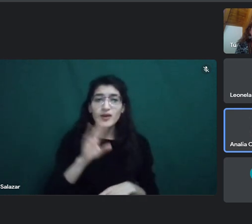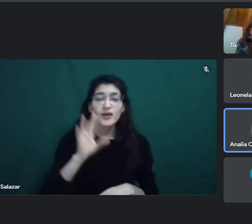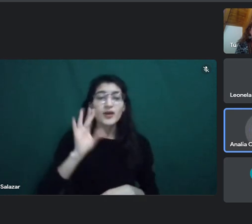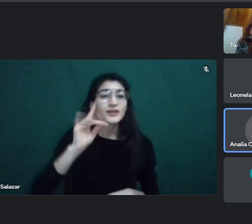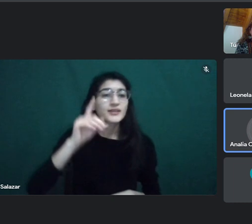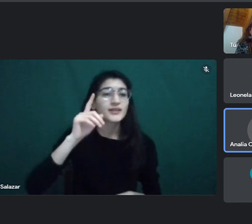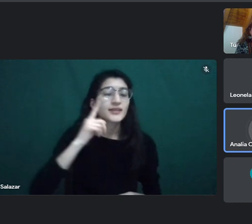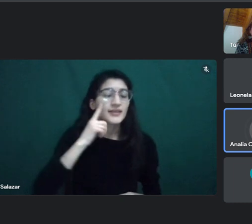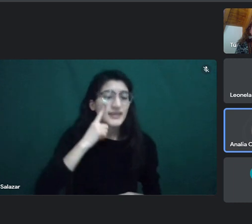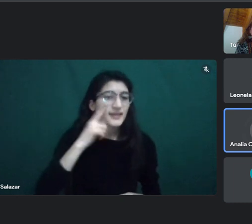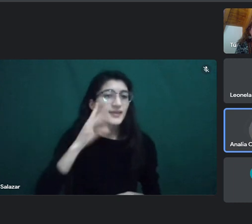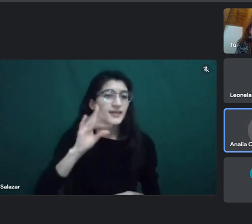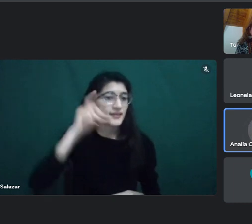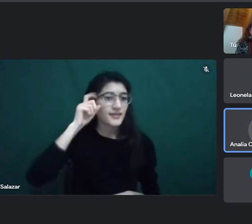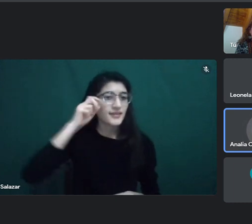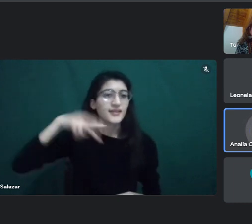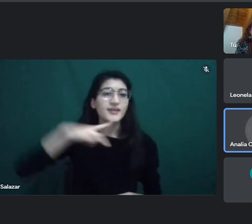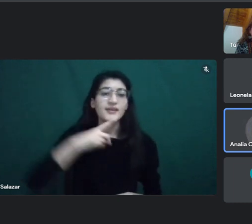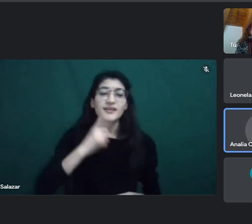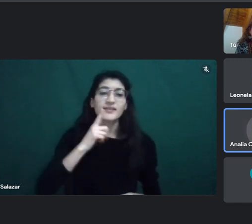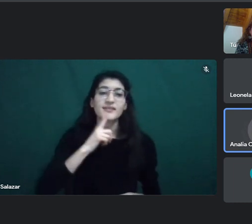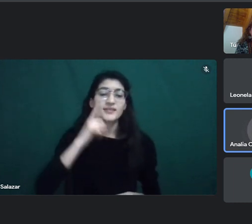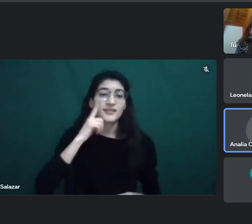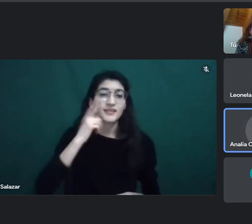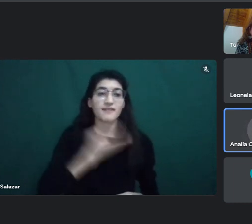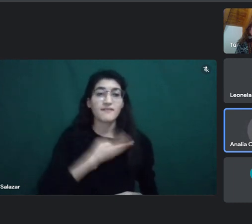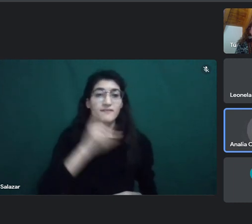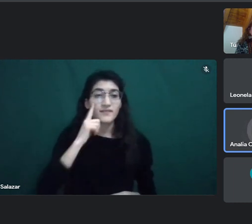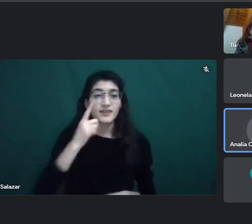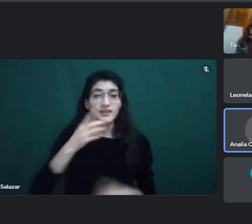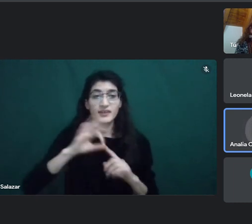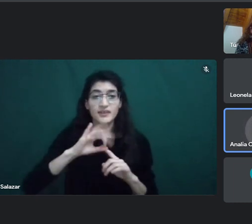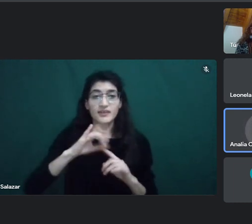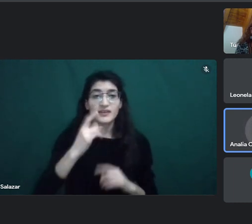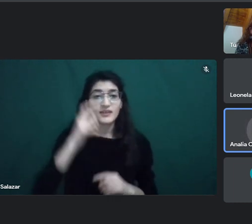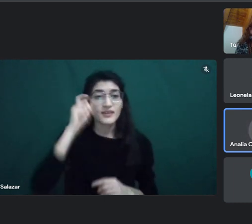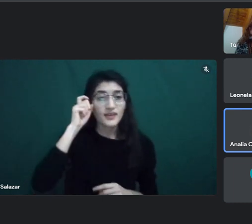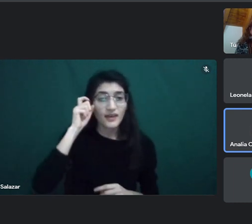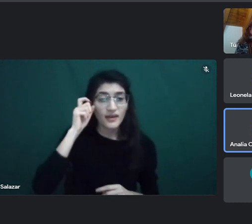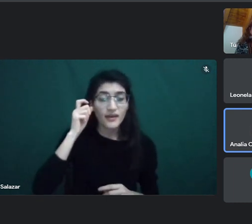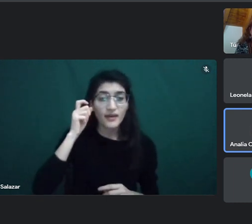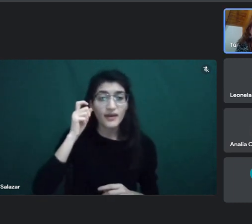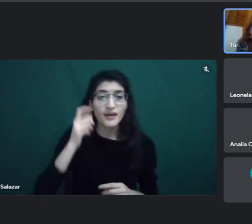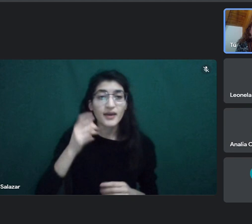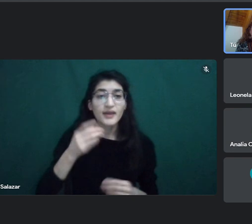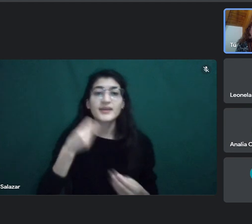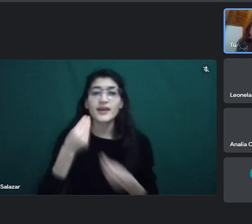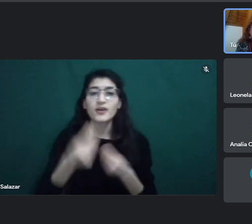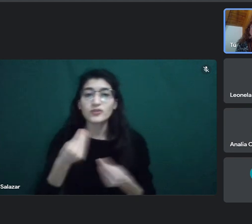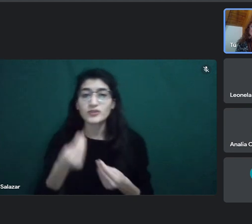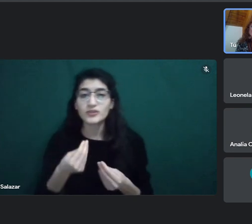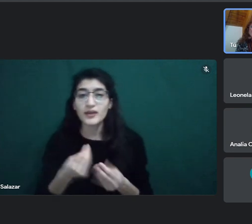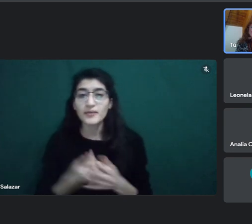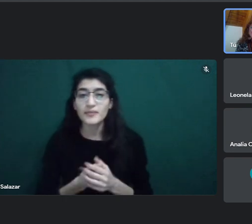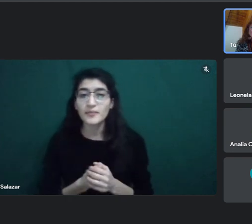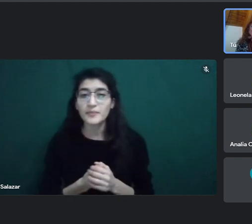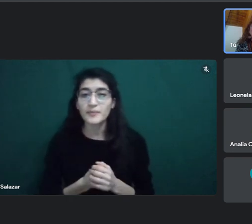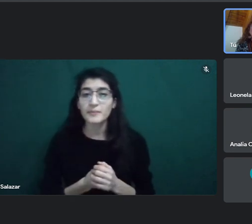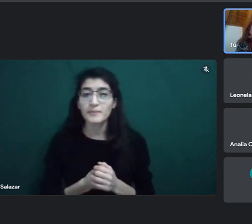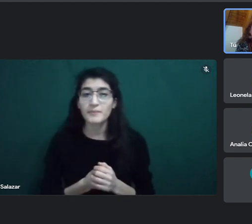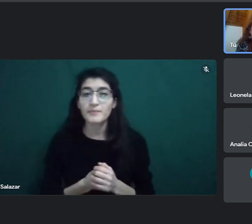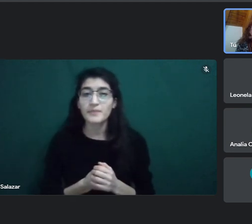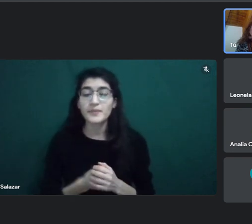para las TIC en cada tema, en cada tema, en cada materia. Asignatura o en cada materia. Bien, seleccione